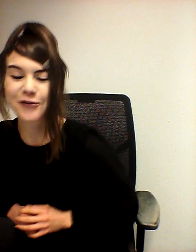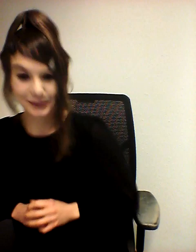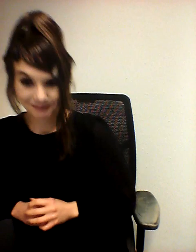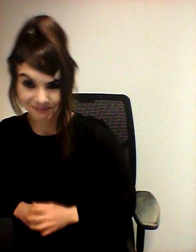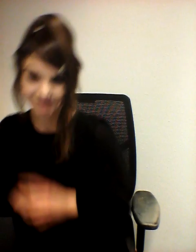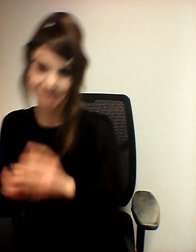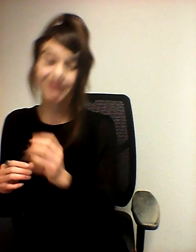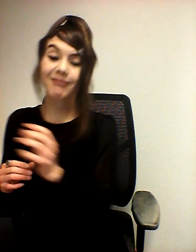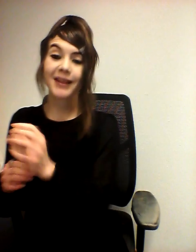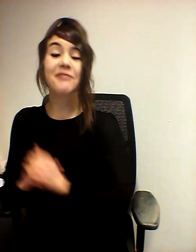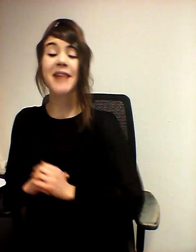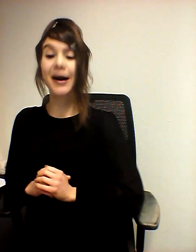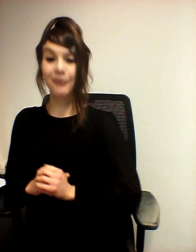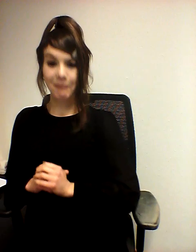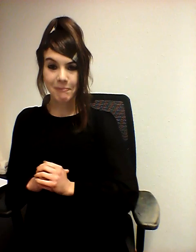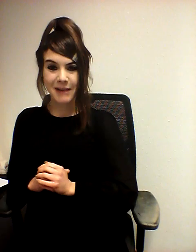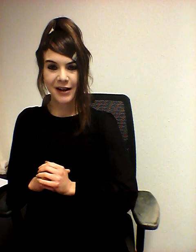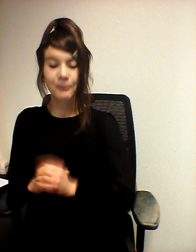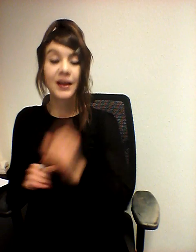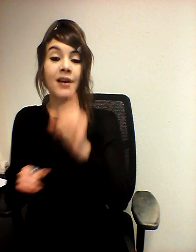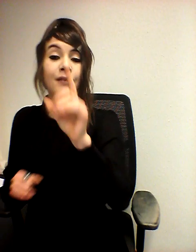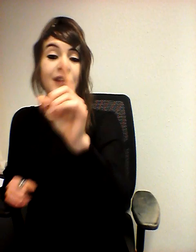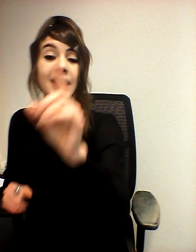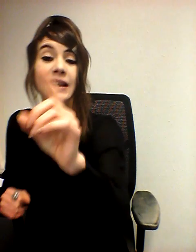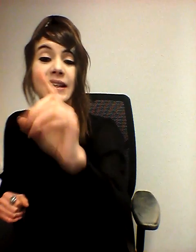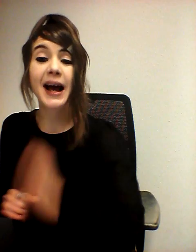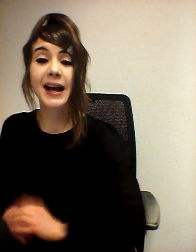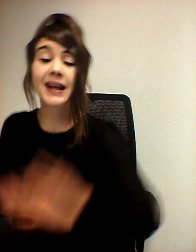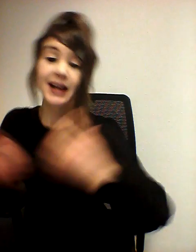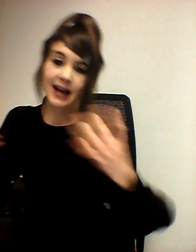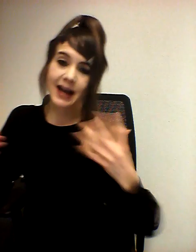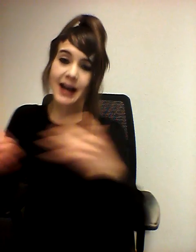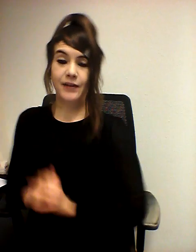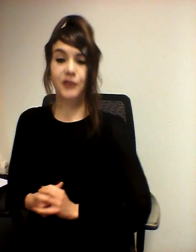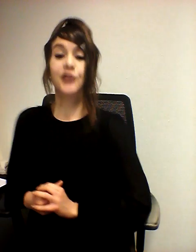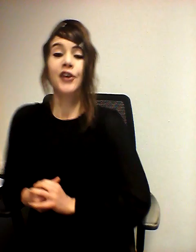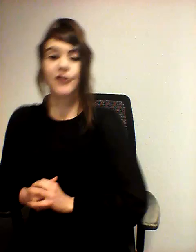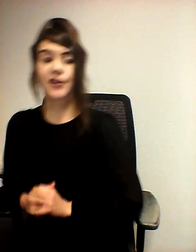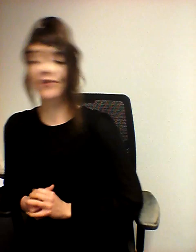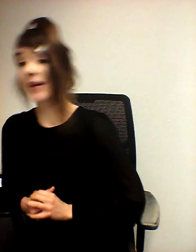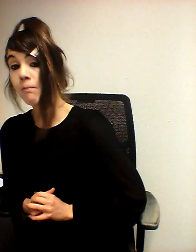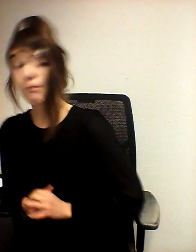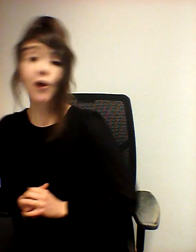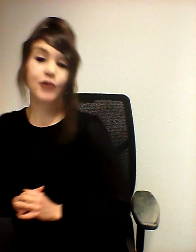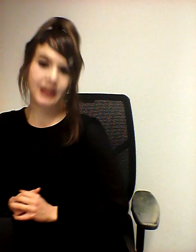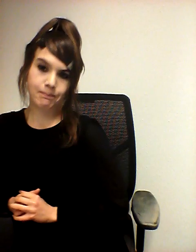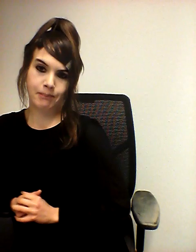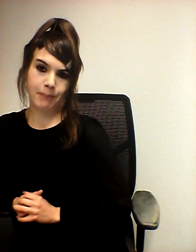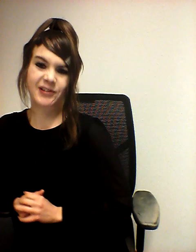vormen. Nou, Menno, wanneer jij eiwitten, dat zijn